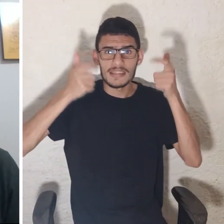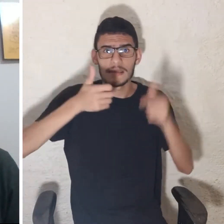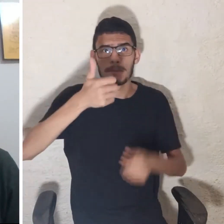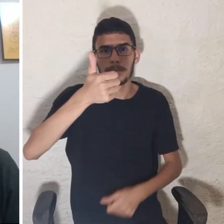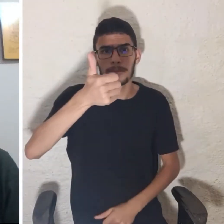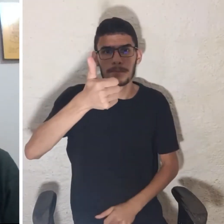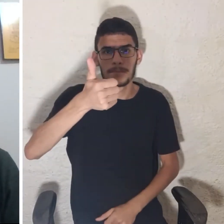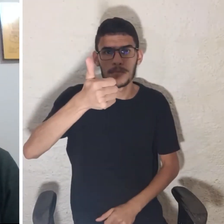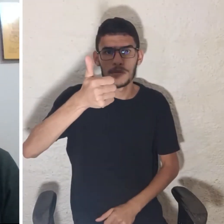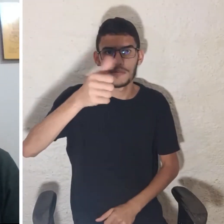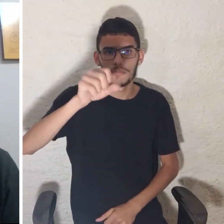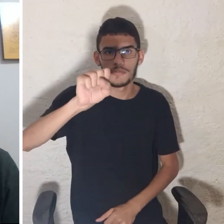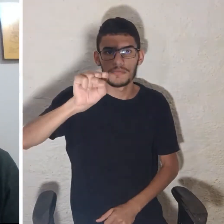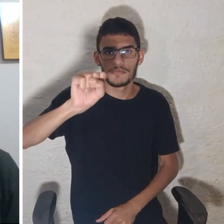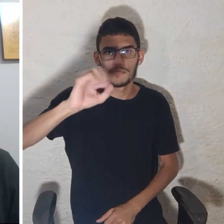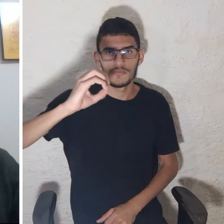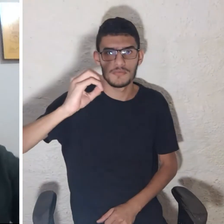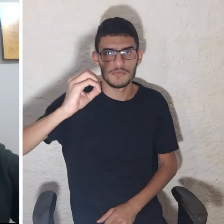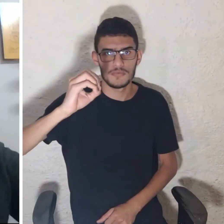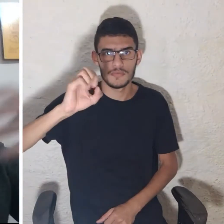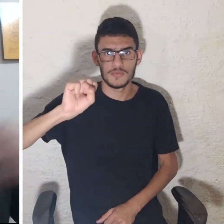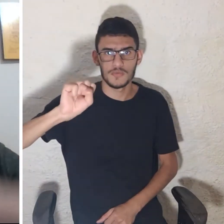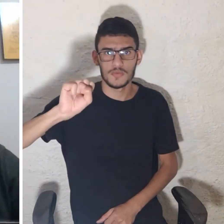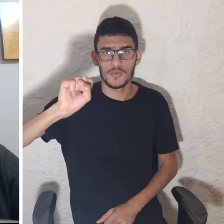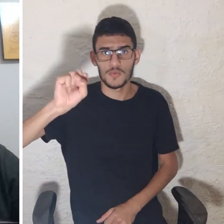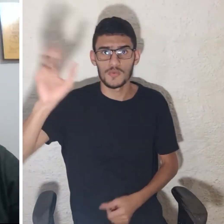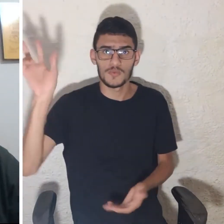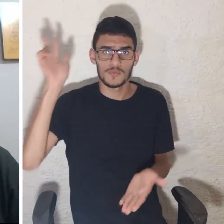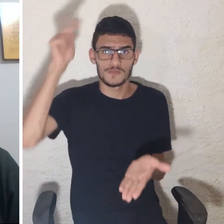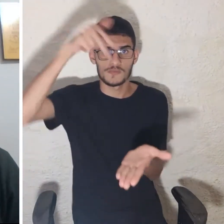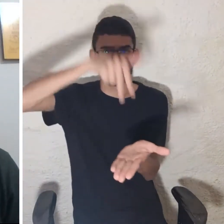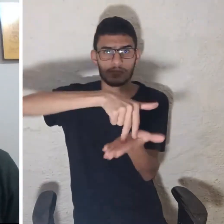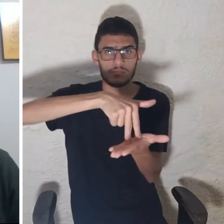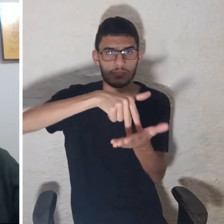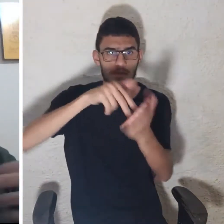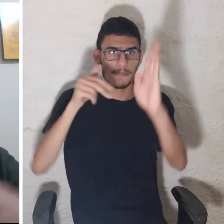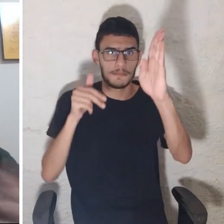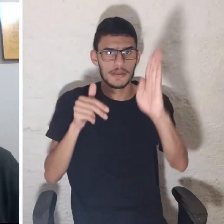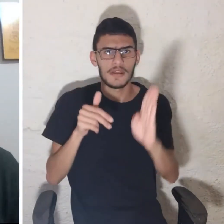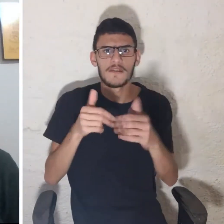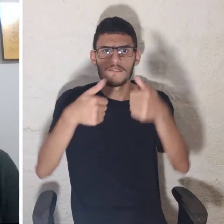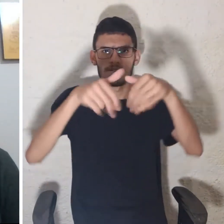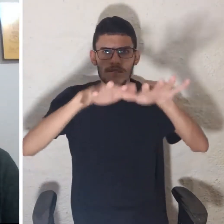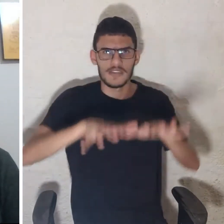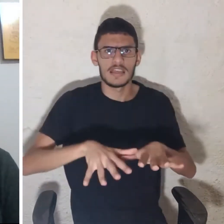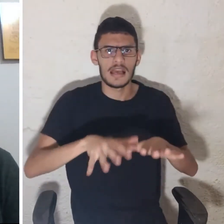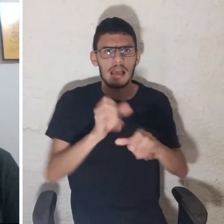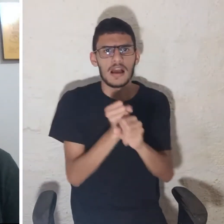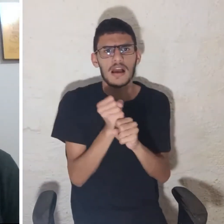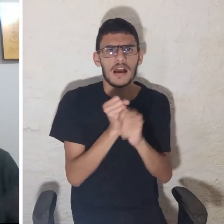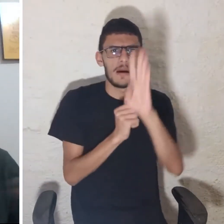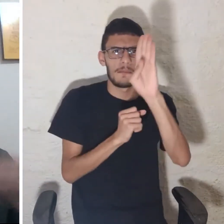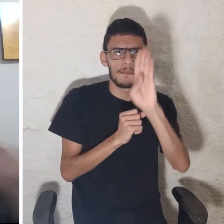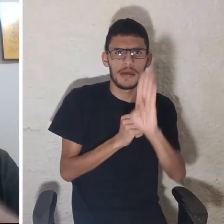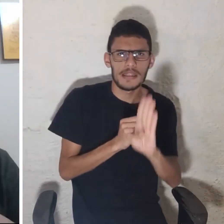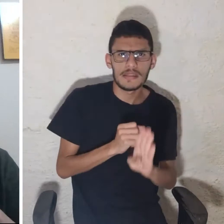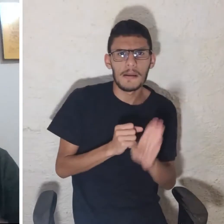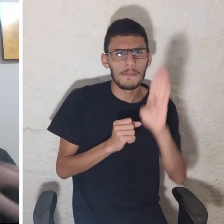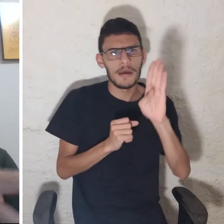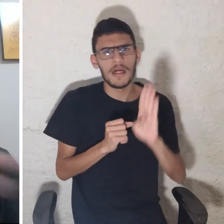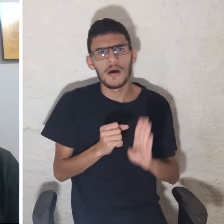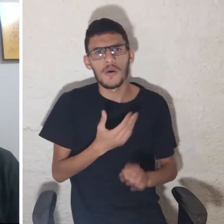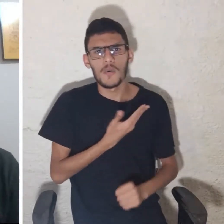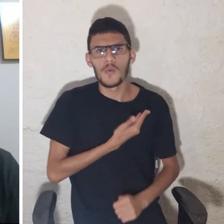em 1808, chega ao Brasil, né, e passa alguns anos aqui no Brasil, e do Brasil